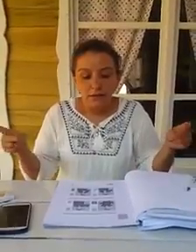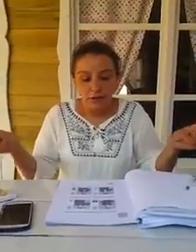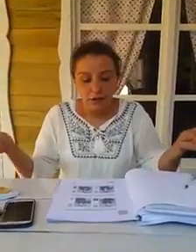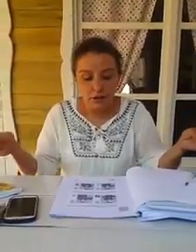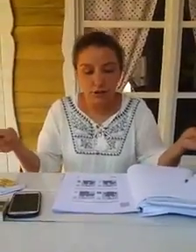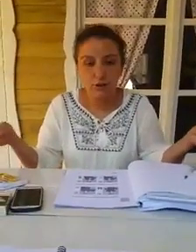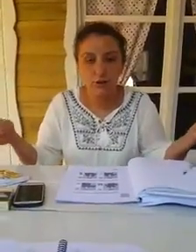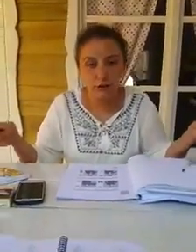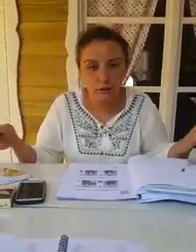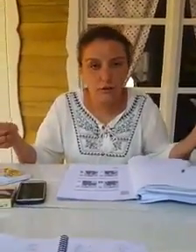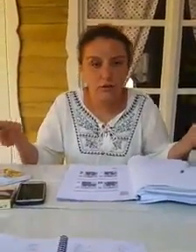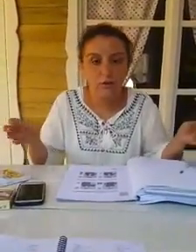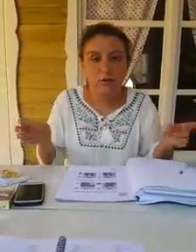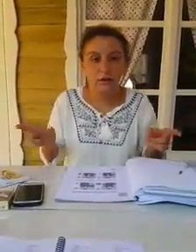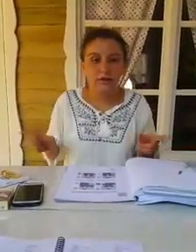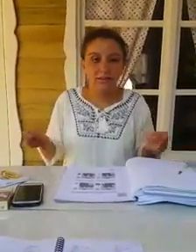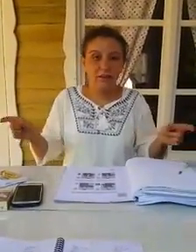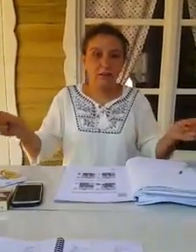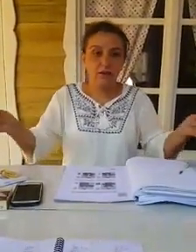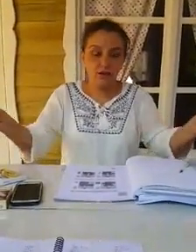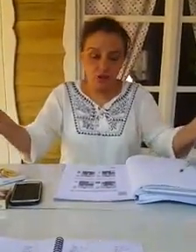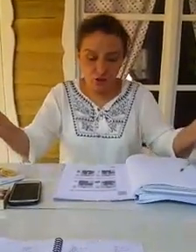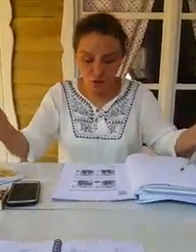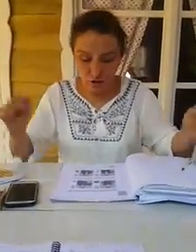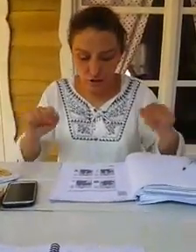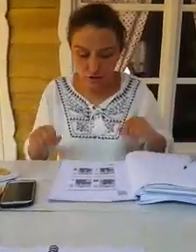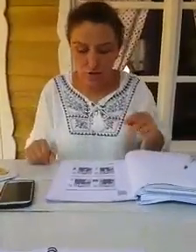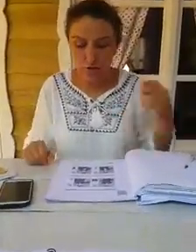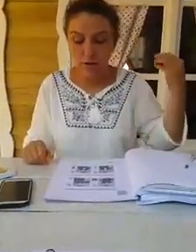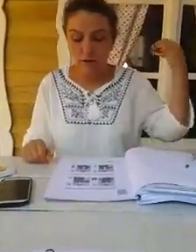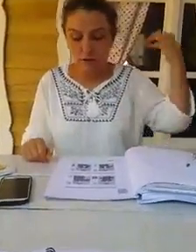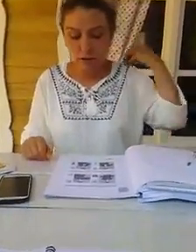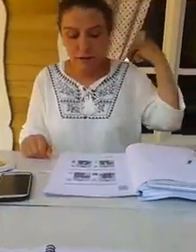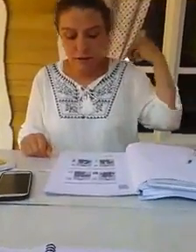Yengeç ya da yengeç. Yeni.